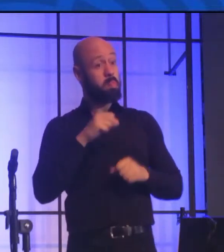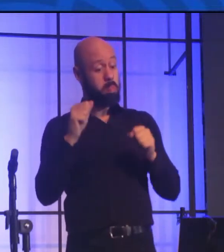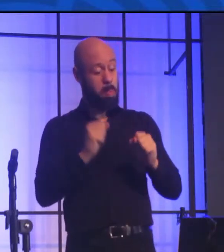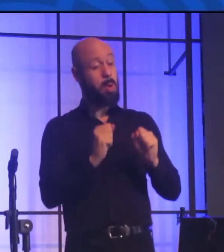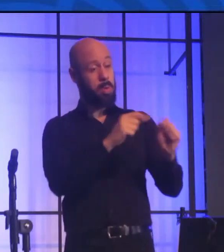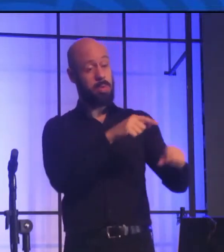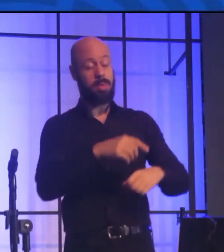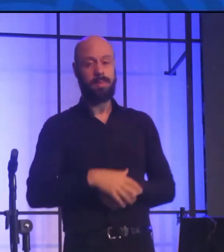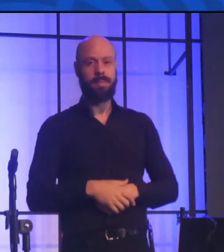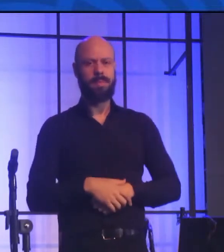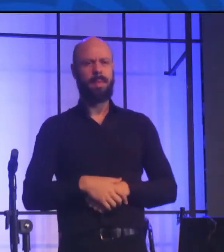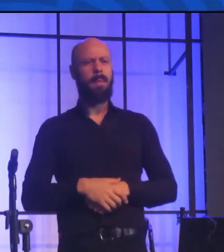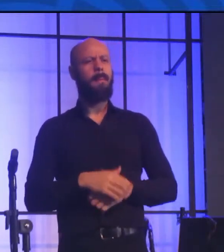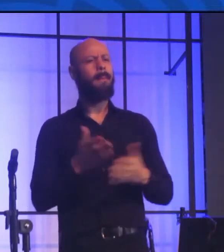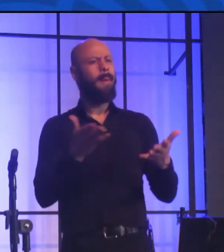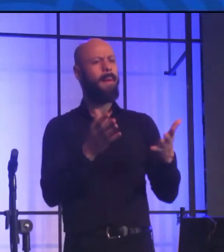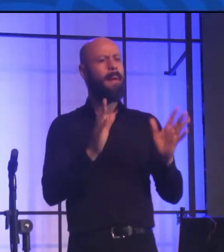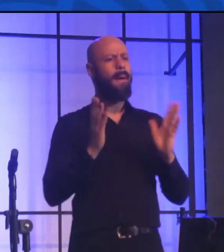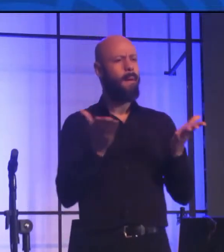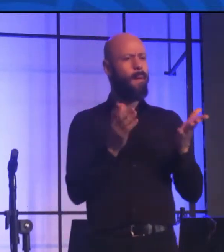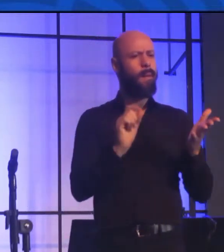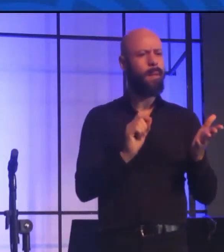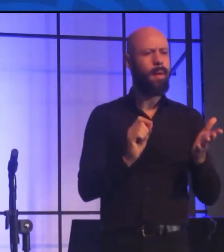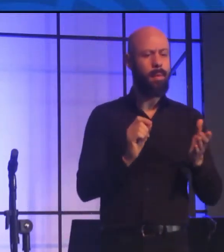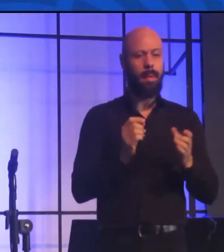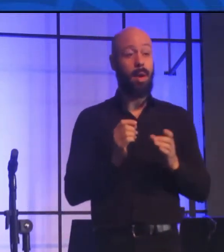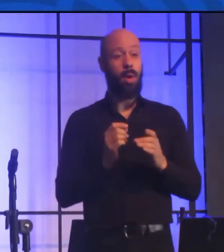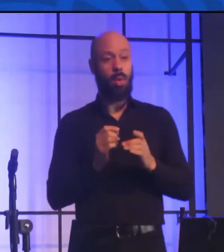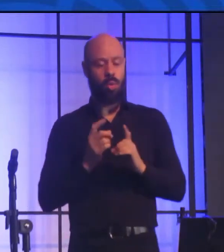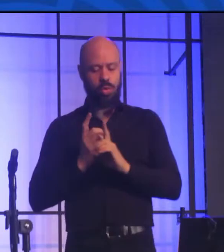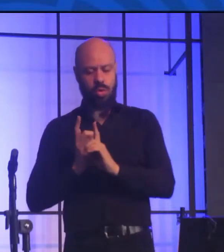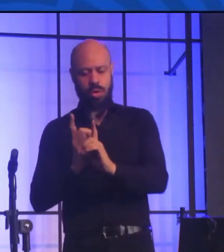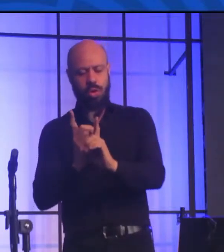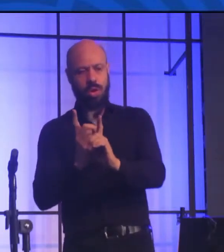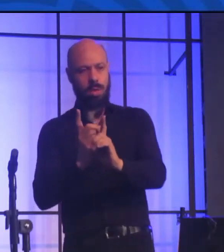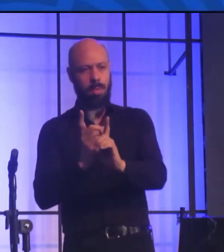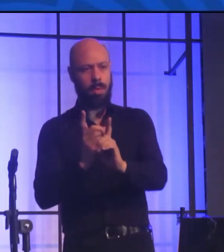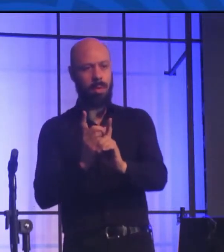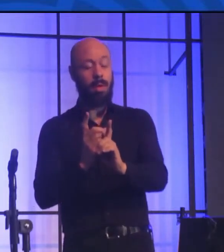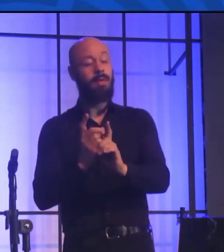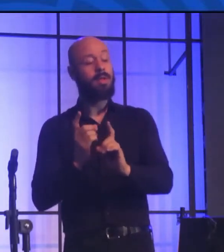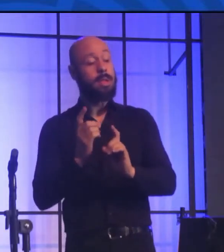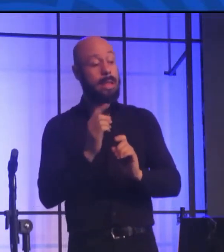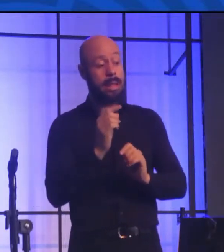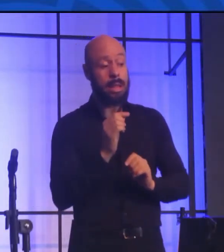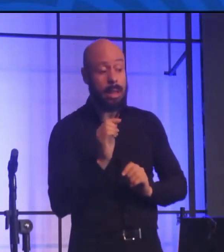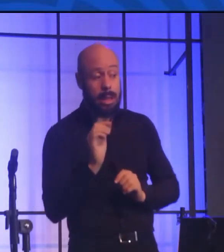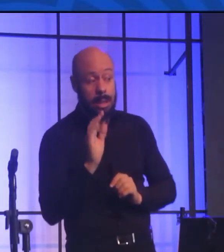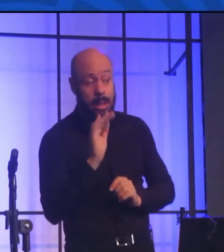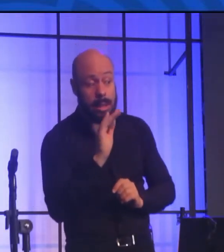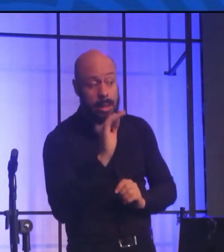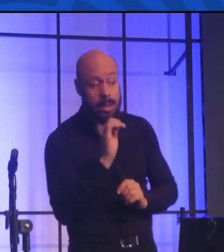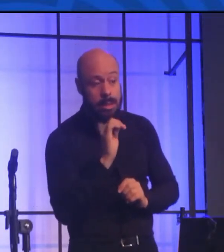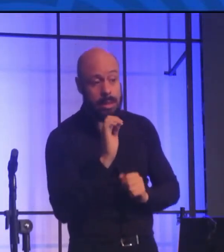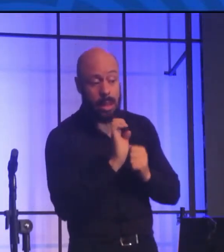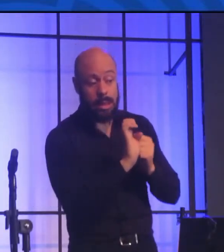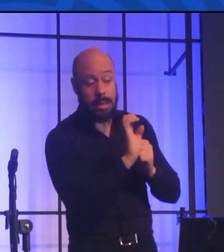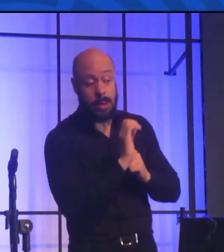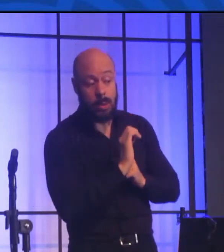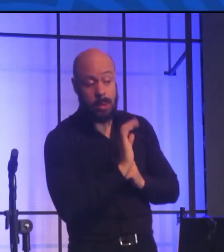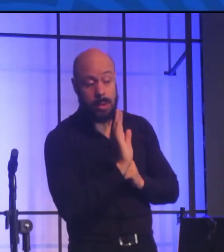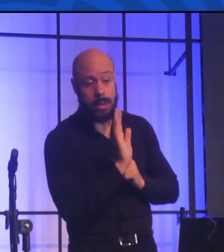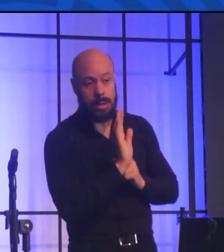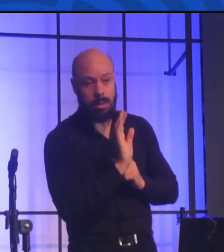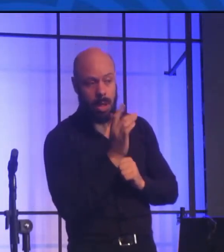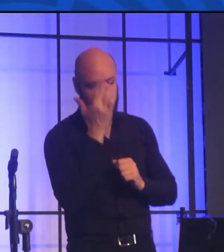um discípulo, um garoto, precisa ter muita coragem para ele chegar e dizer assim: ô Eliseu, eu